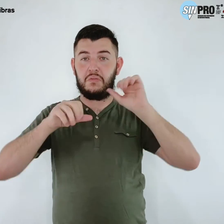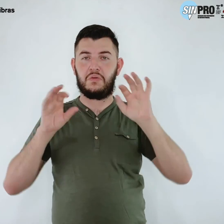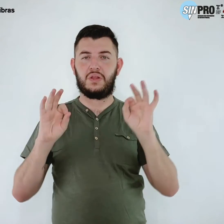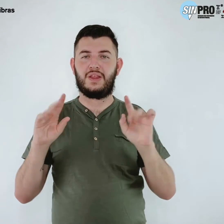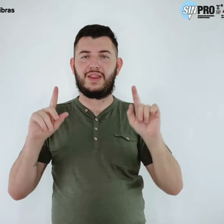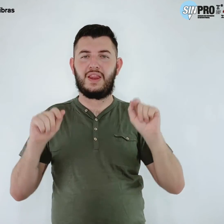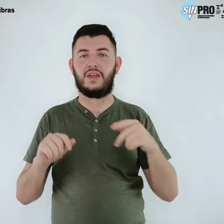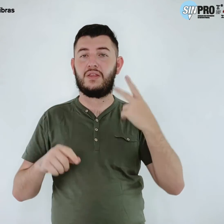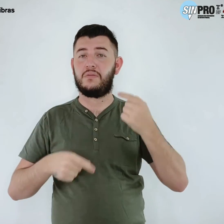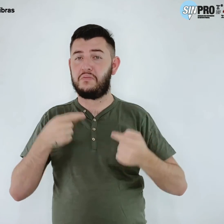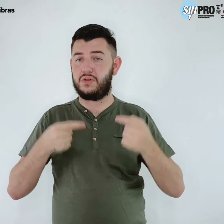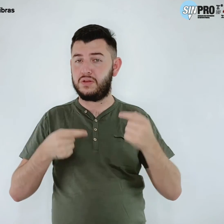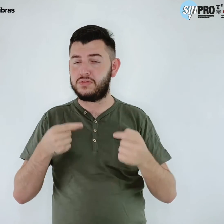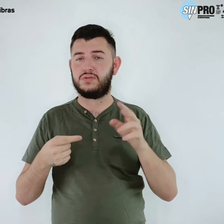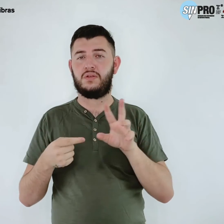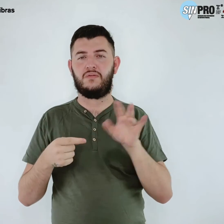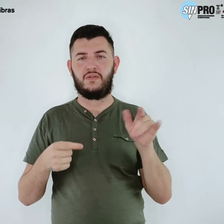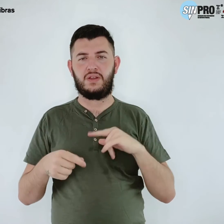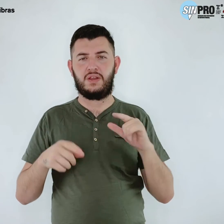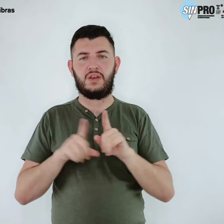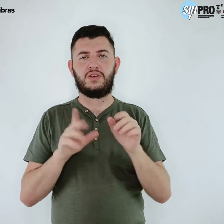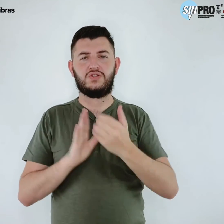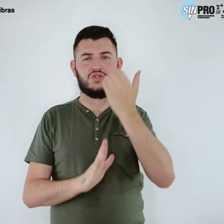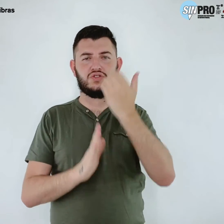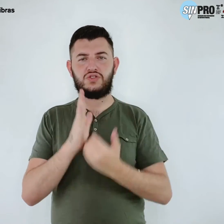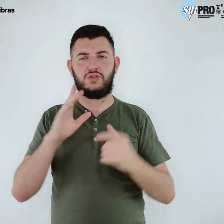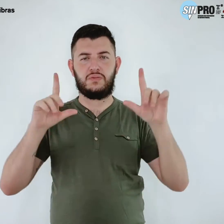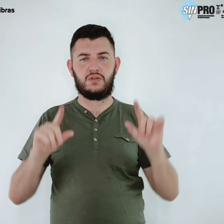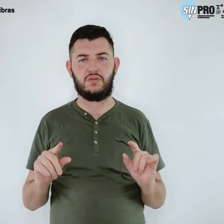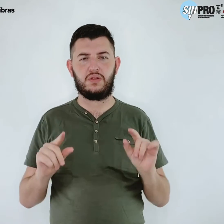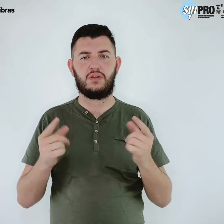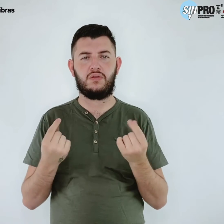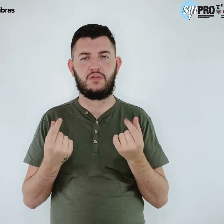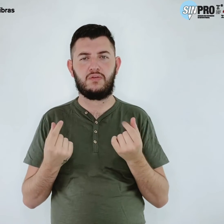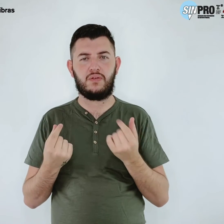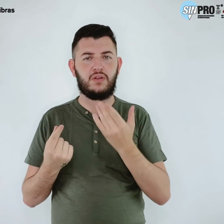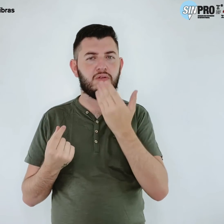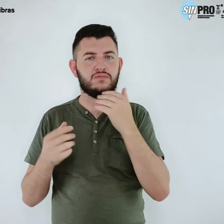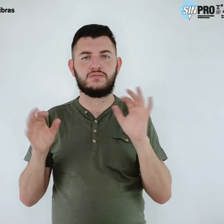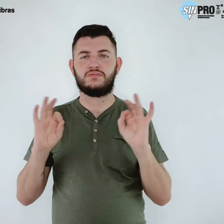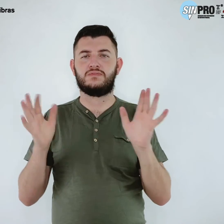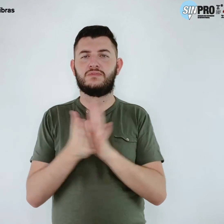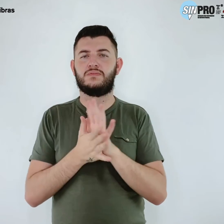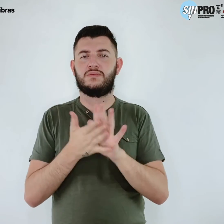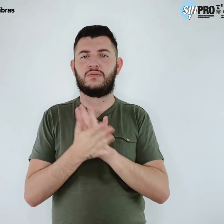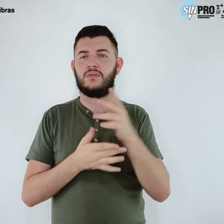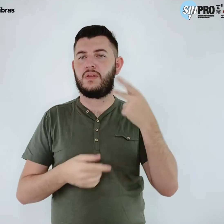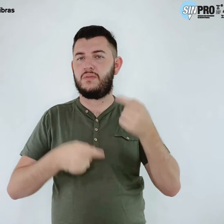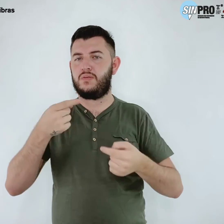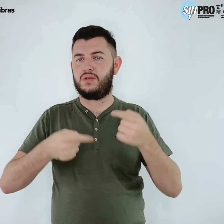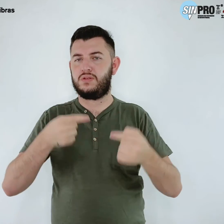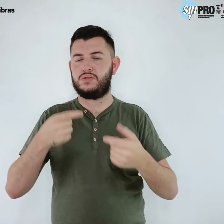Enquanto não mudar essa política, não haverá diminuição do preço dos alimentos. Essa política do